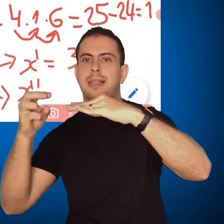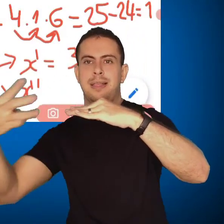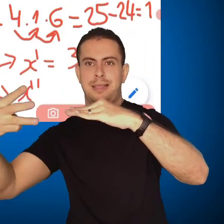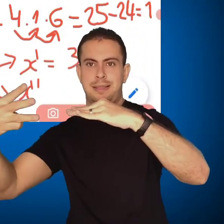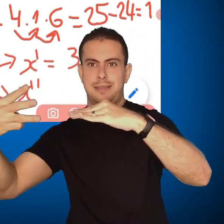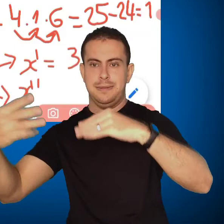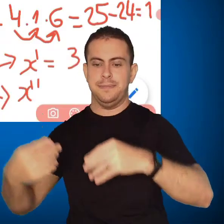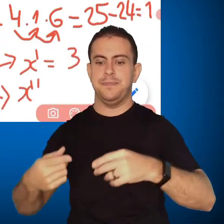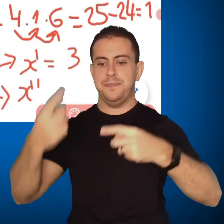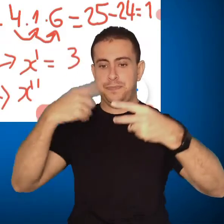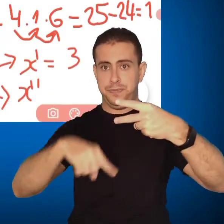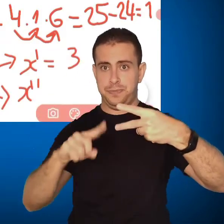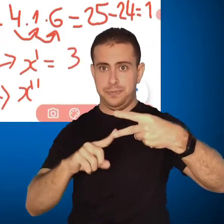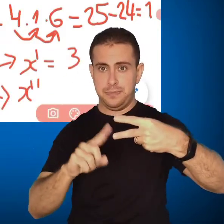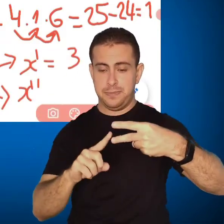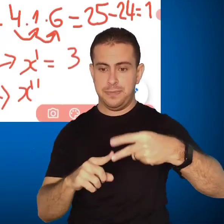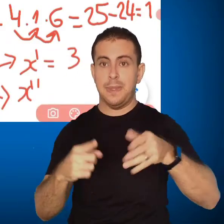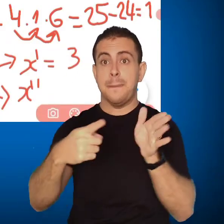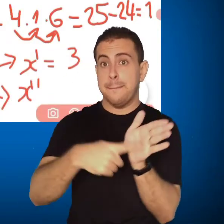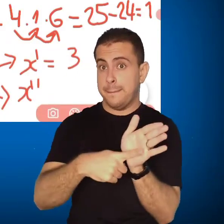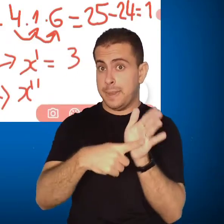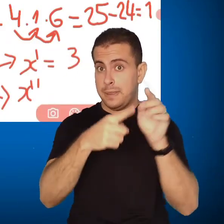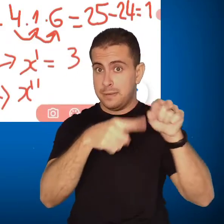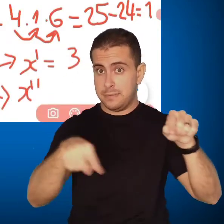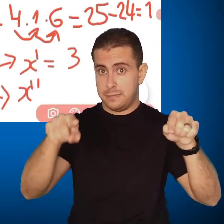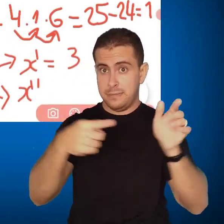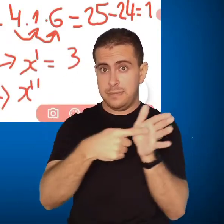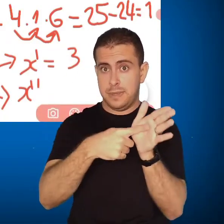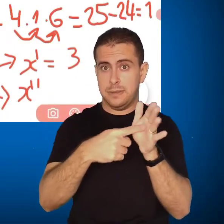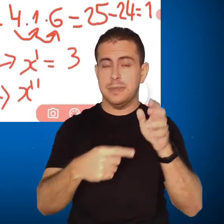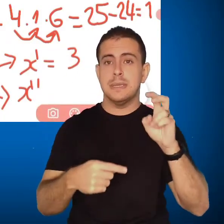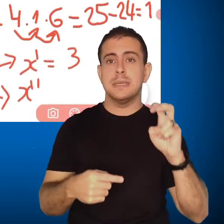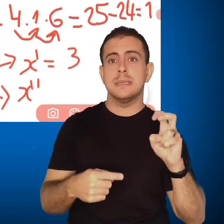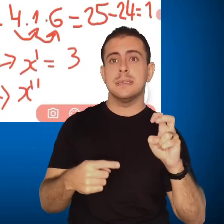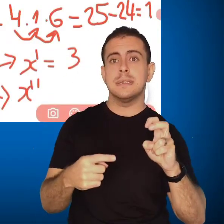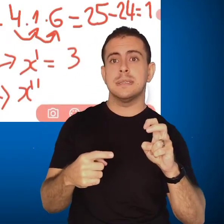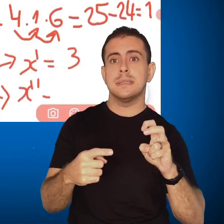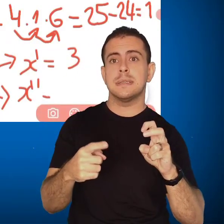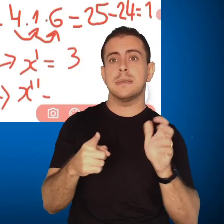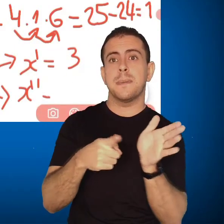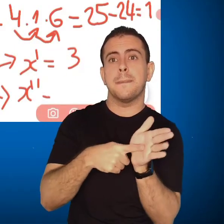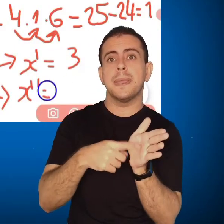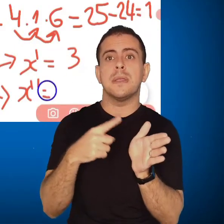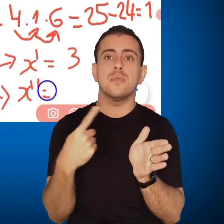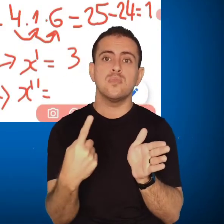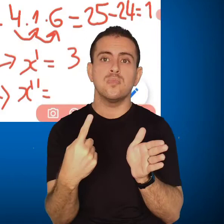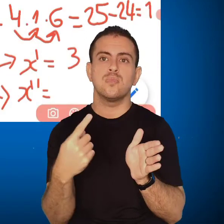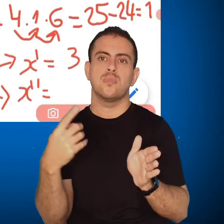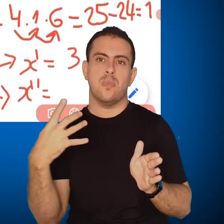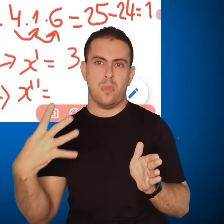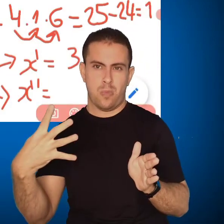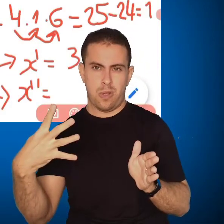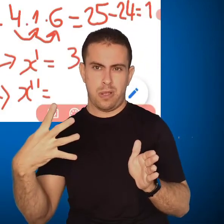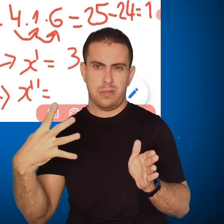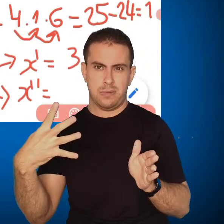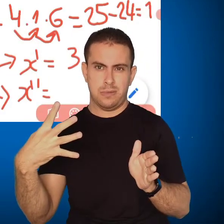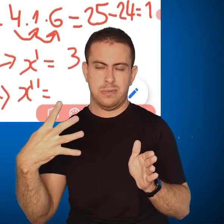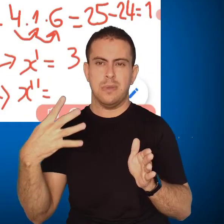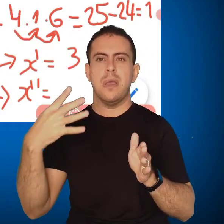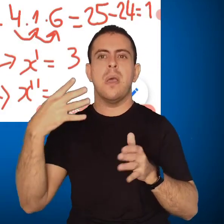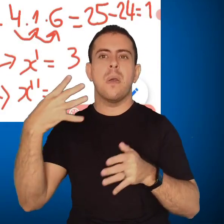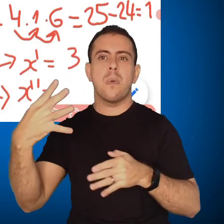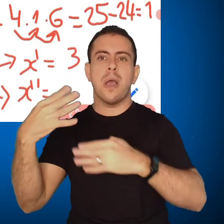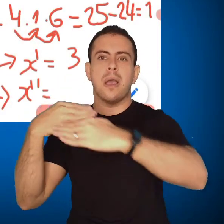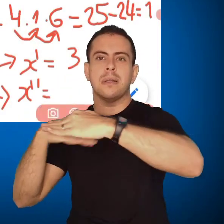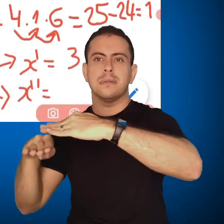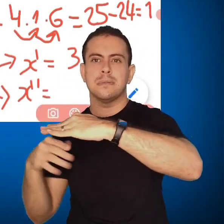aqui com esse sinal de menos agora, de baixo, ó. 5 menos 1 é 4, né? E 4 divide pelo 2 que tem aqui embaixo, ó, 4